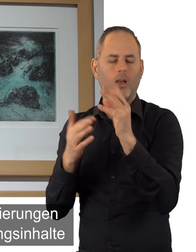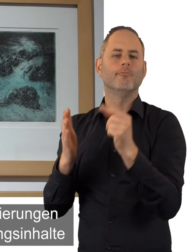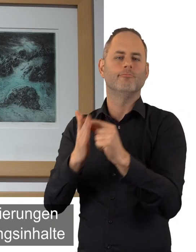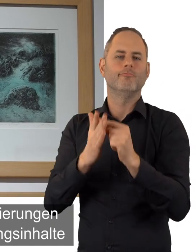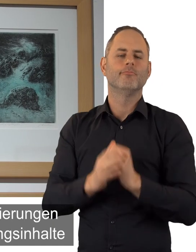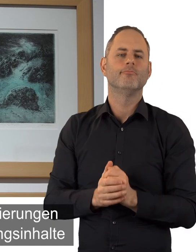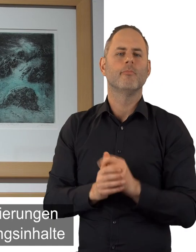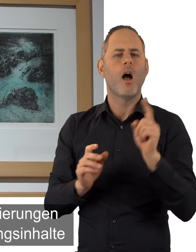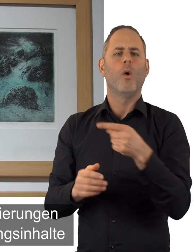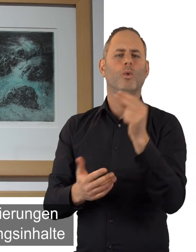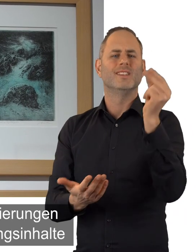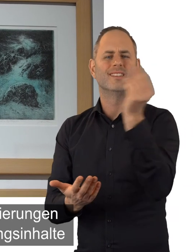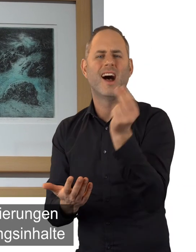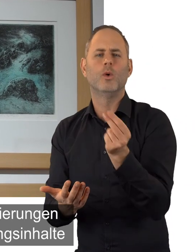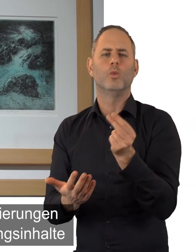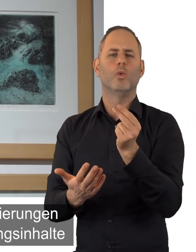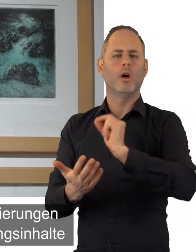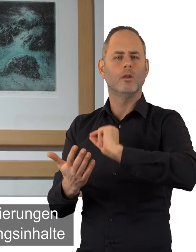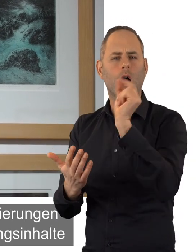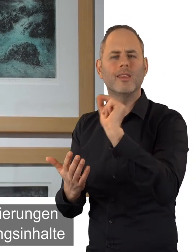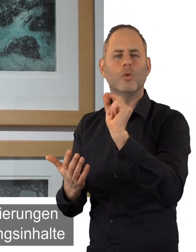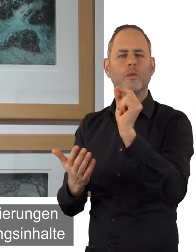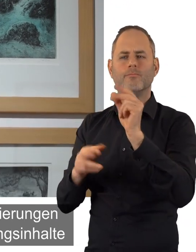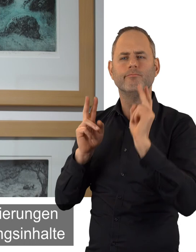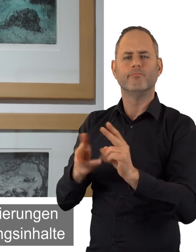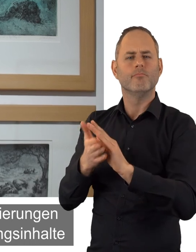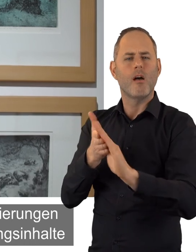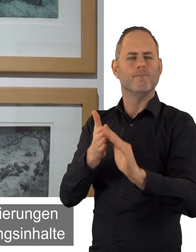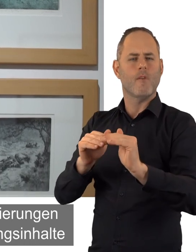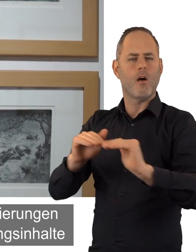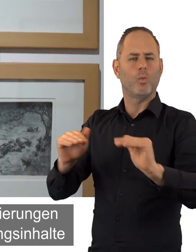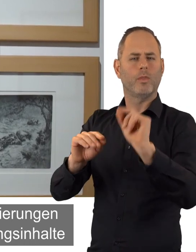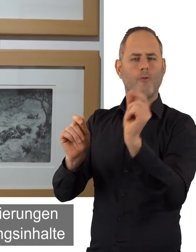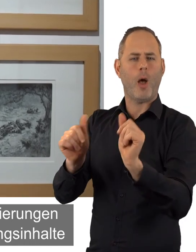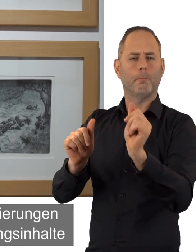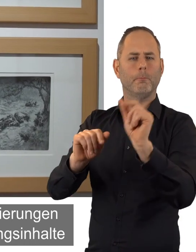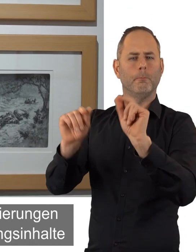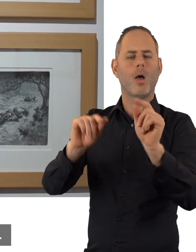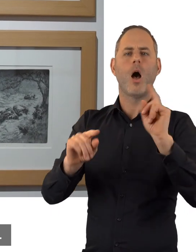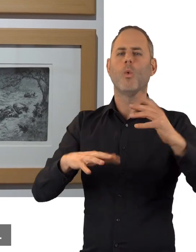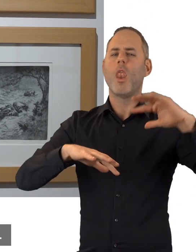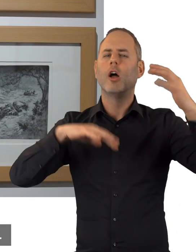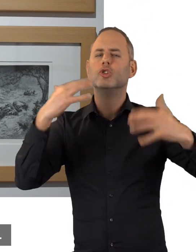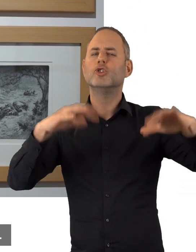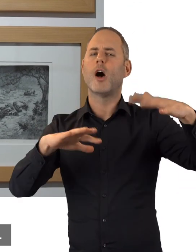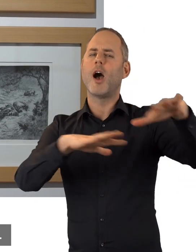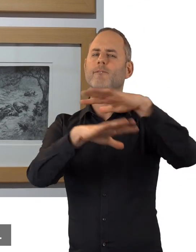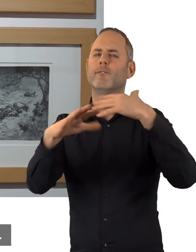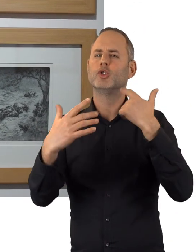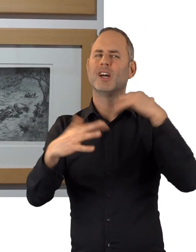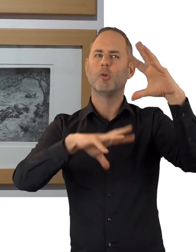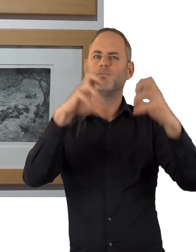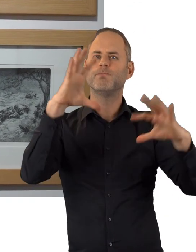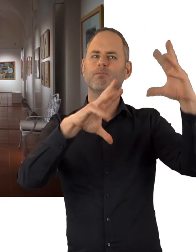erfertigte Zeichnungen und Radierungen elementarer Formen und Stimmungsinhalt in der Gebirgslandschaft.